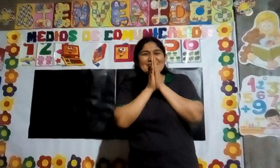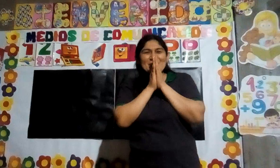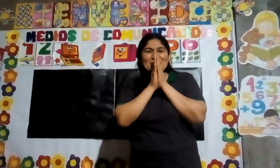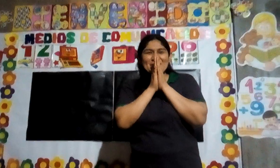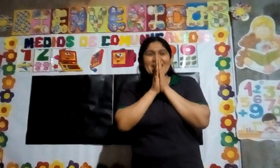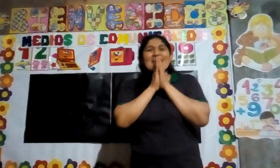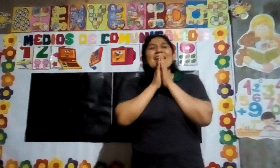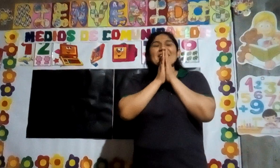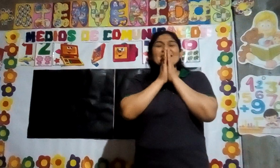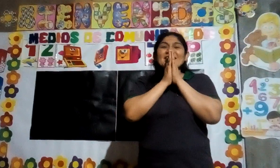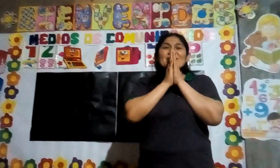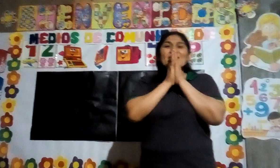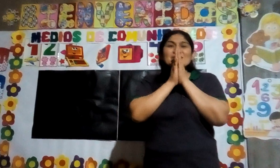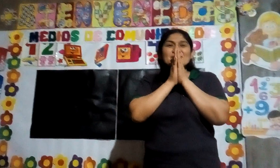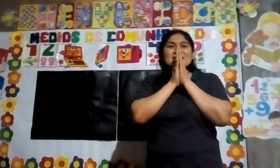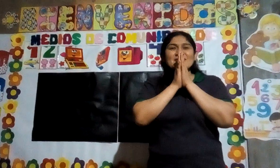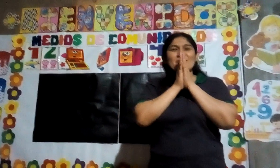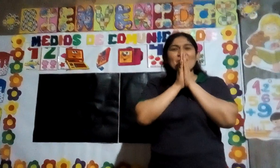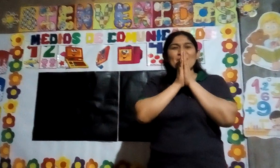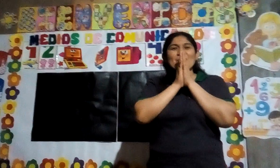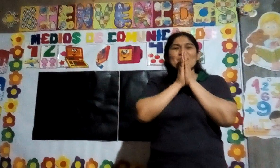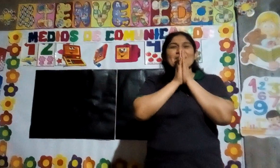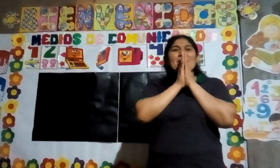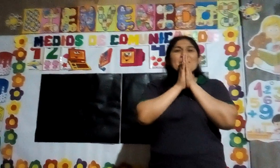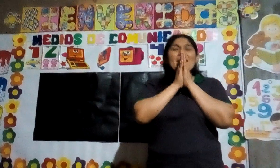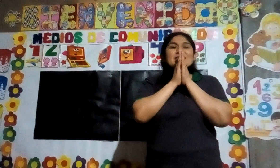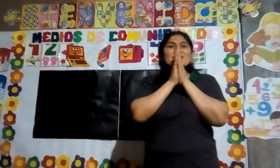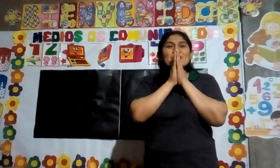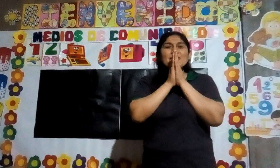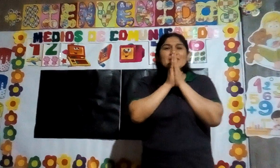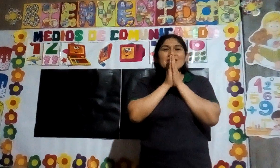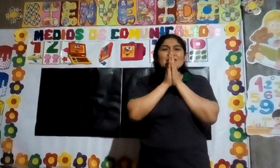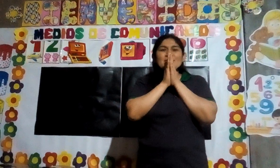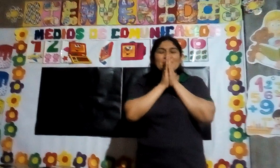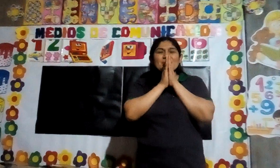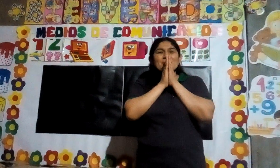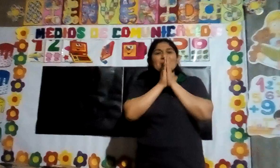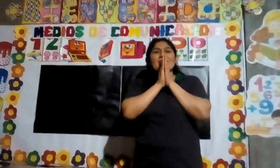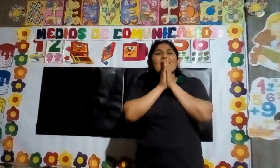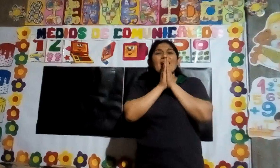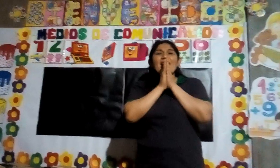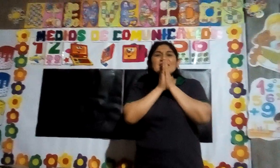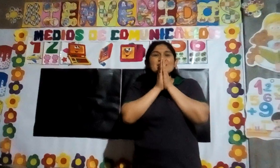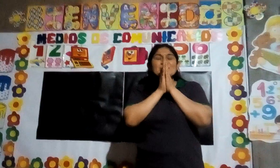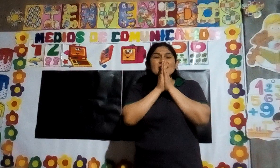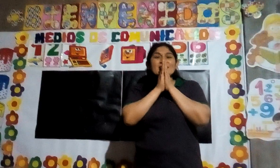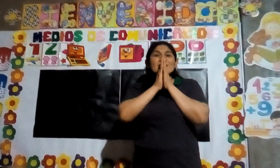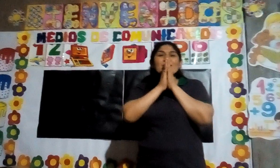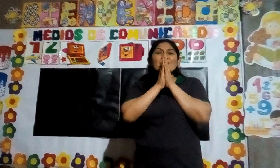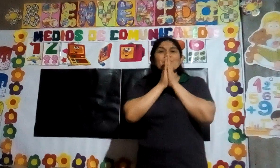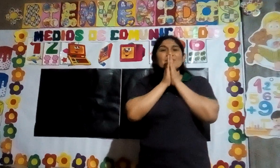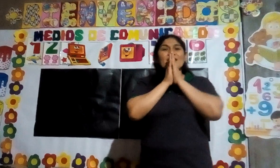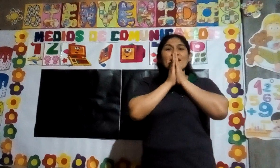Jesucito. Niño Jesucito, manso corderito, haz tu nidito en